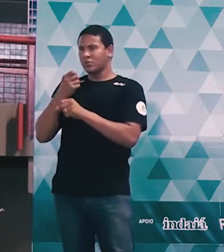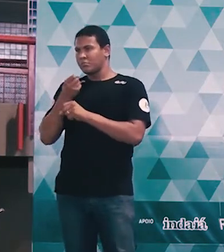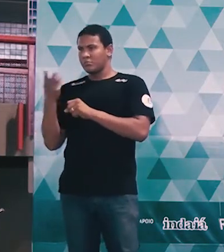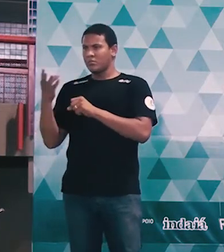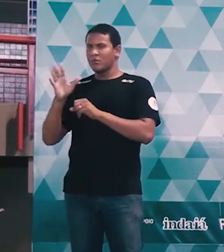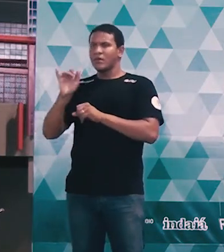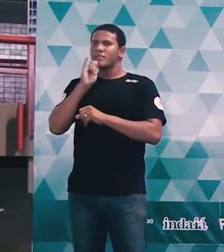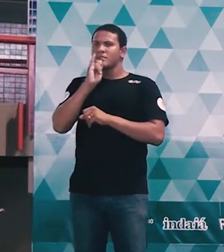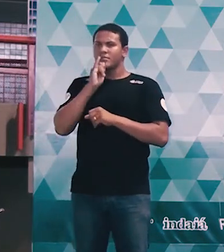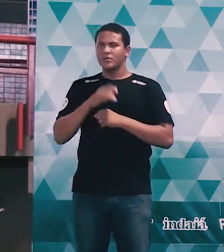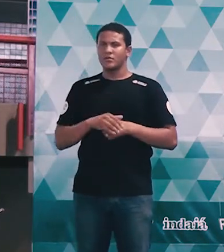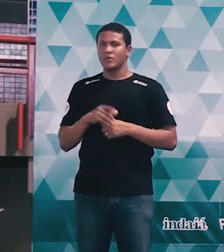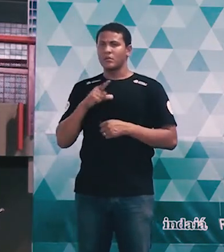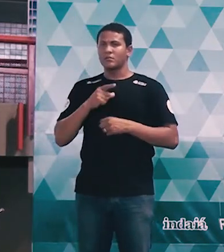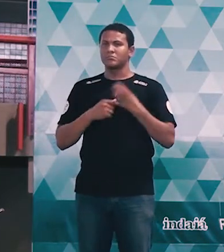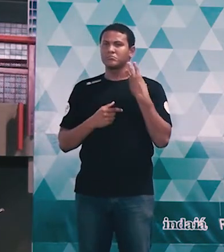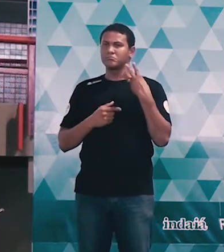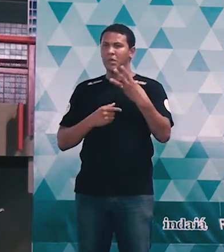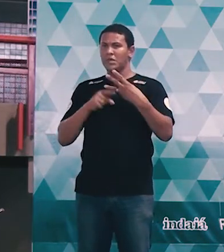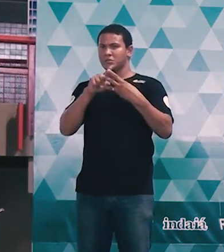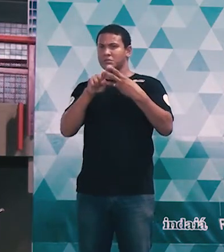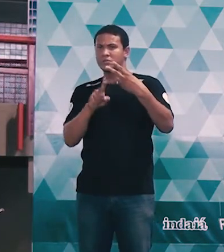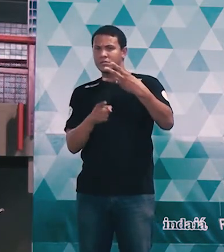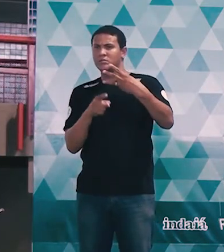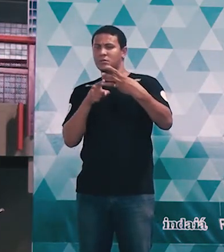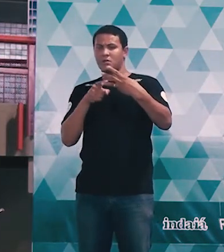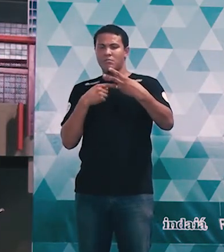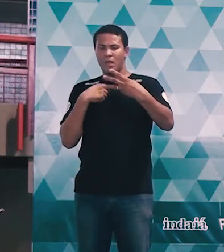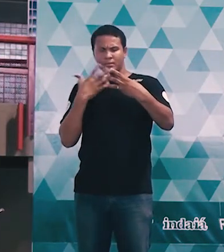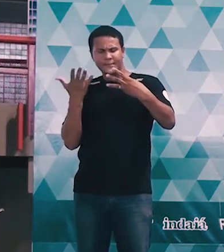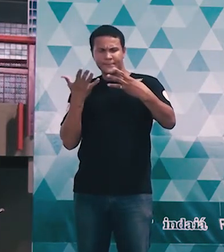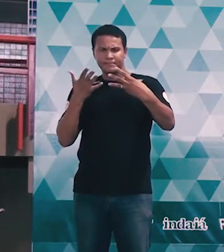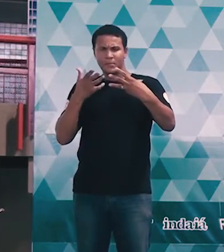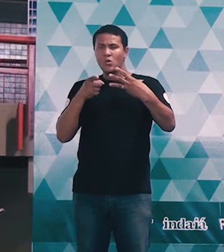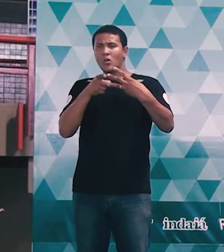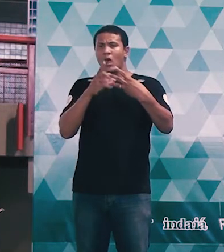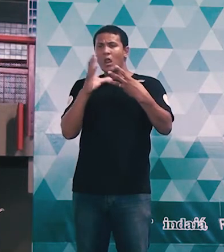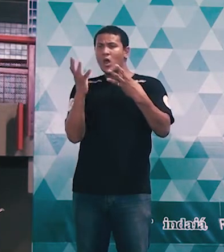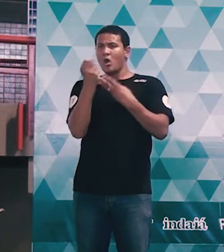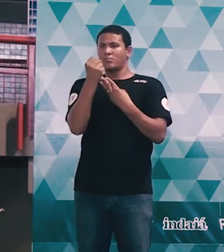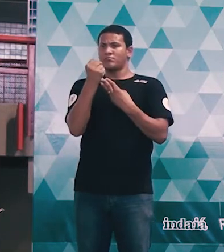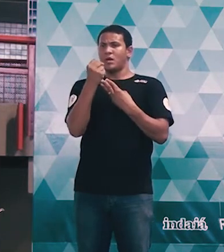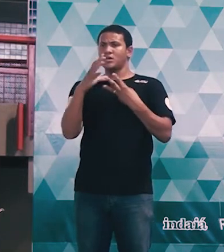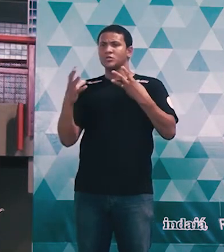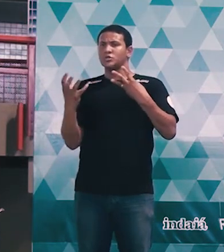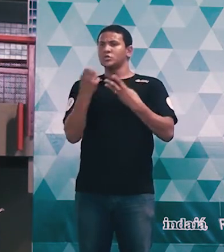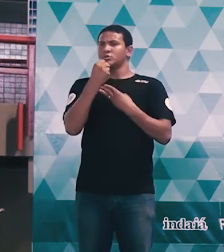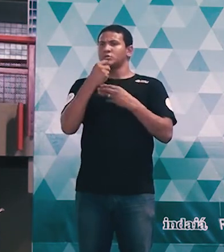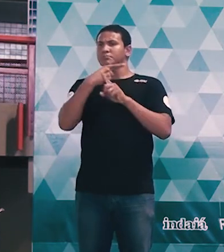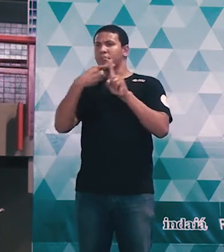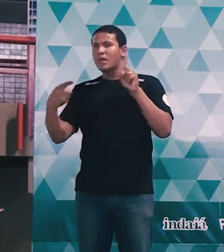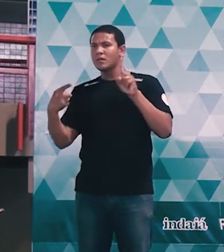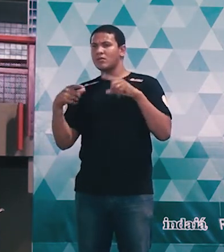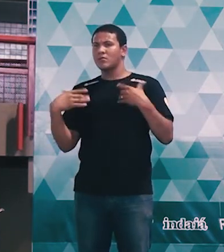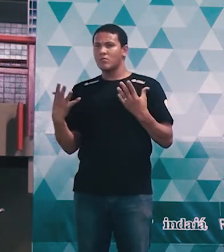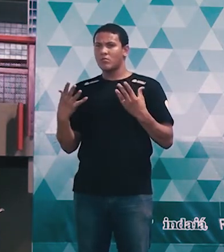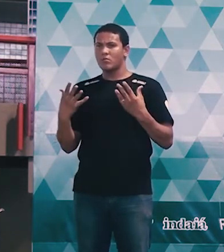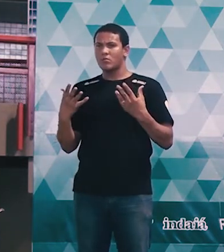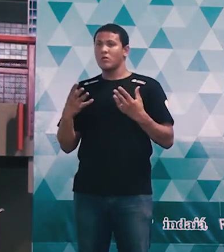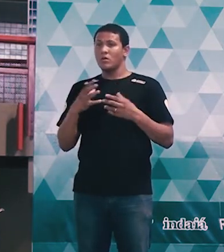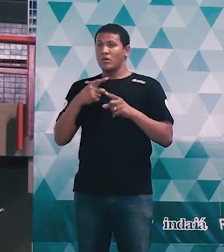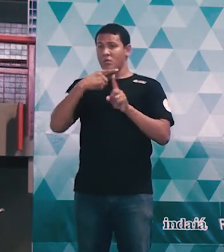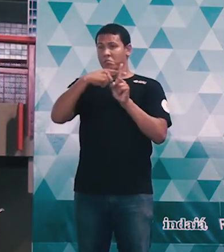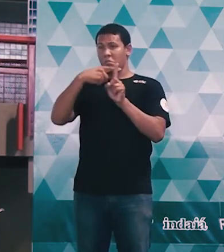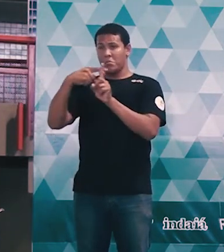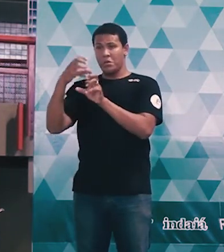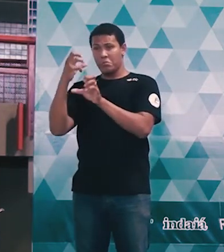por exemplo, 3 valores e eu quero a média desses 3 valores, como é que a gente calcula a média dos valores? Soma todos os valores e